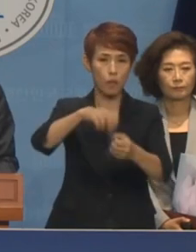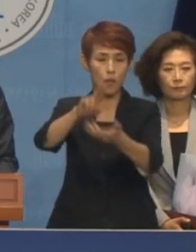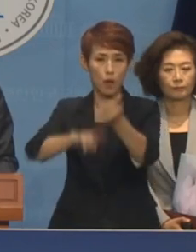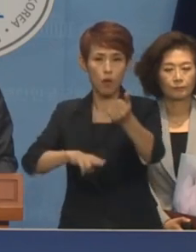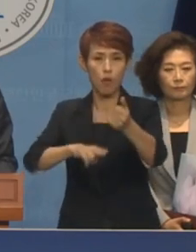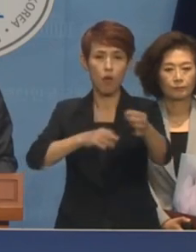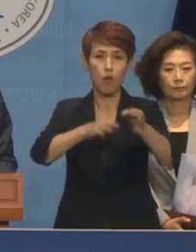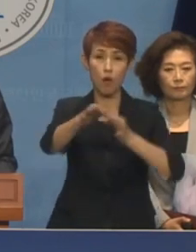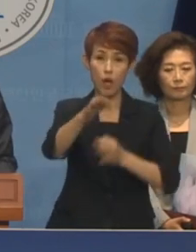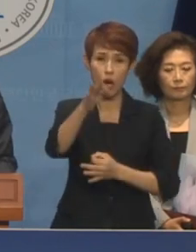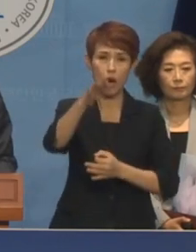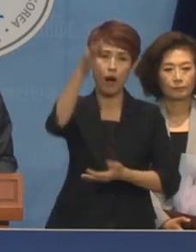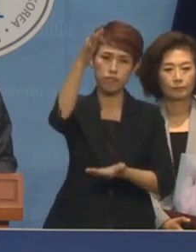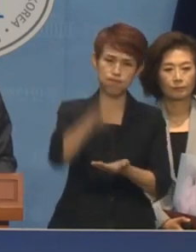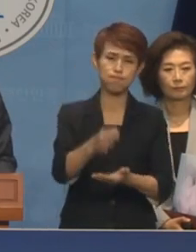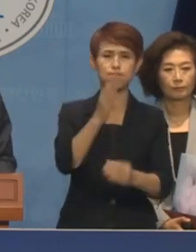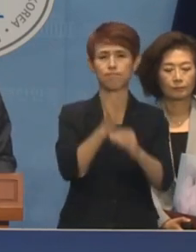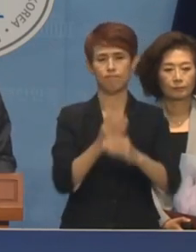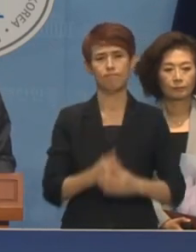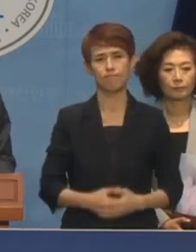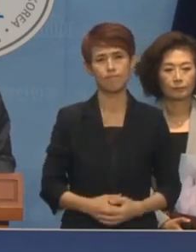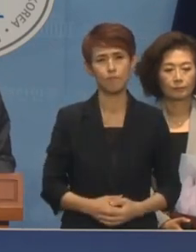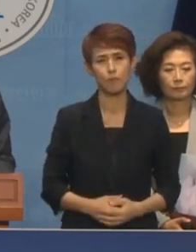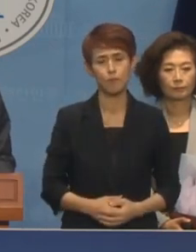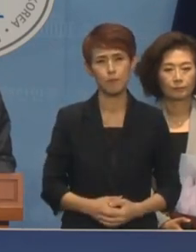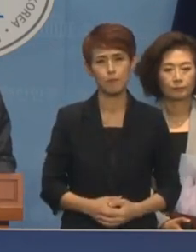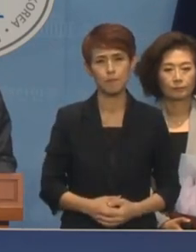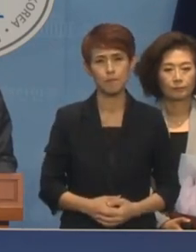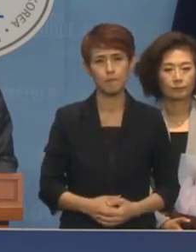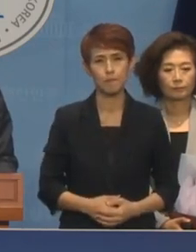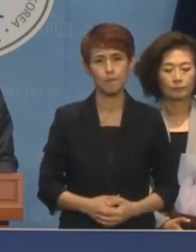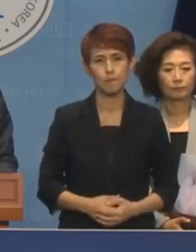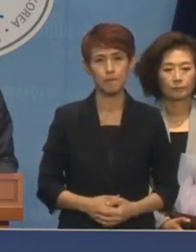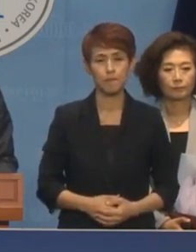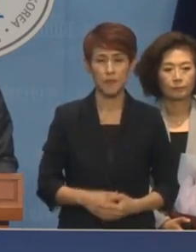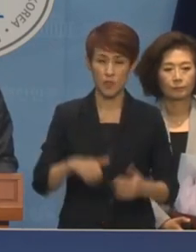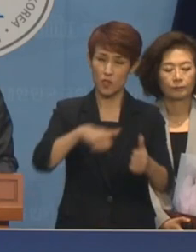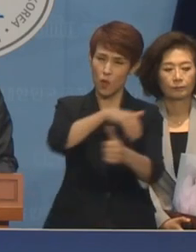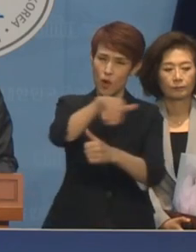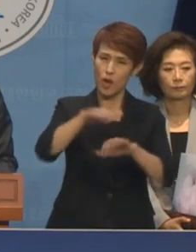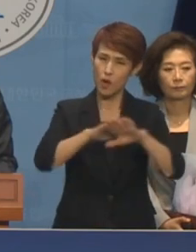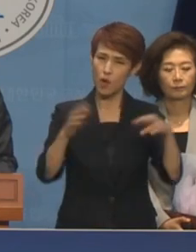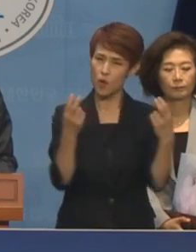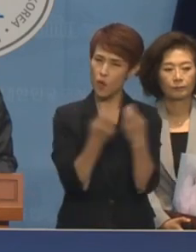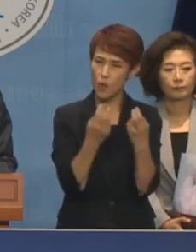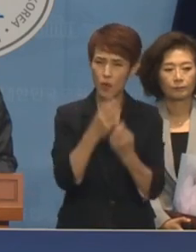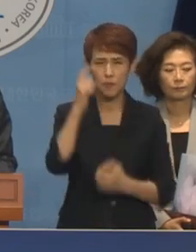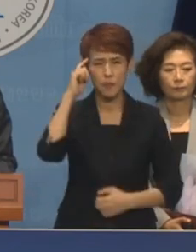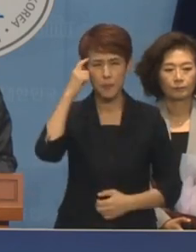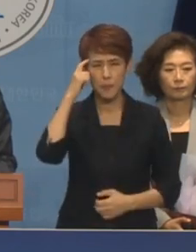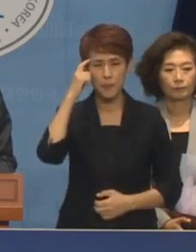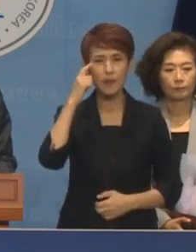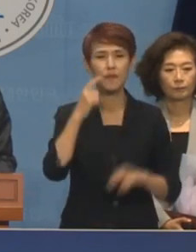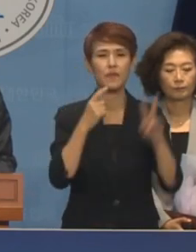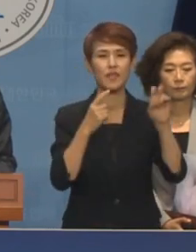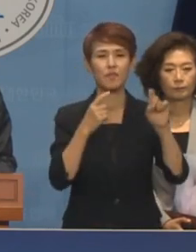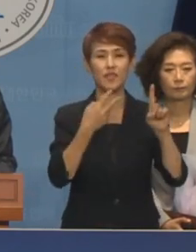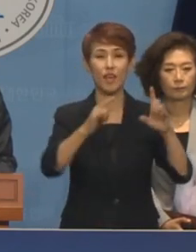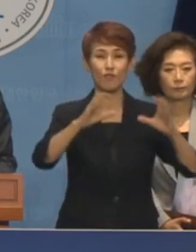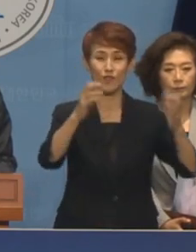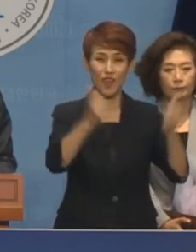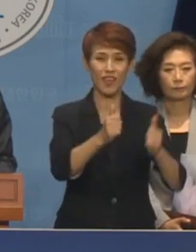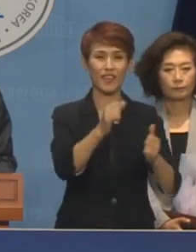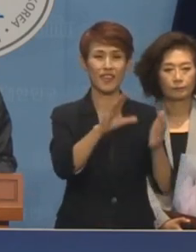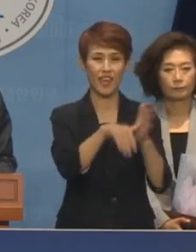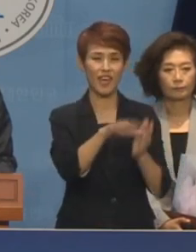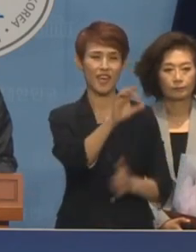가격이 급락을 하는 지경에 이르렀습니다. 이런 상황을 어떻게 해결해야 하나 고민하던 차에 21대 국회의